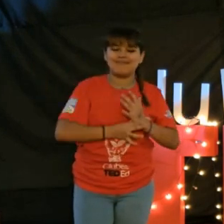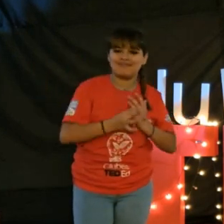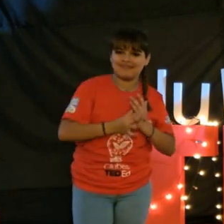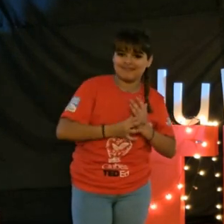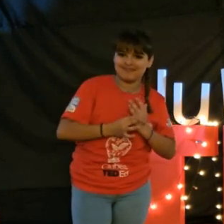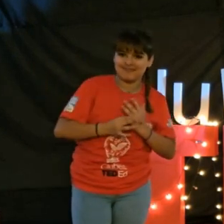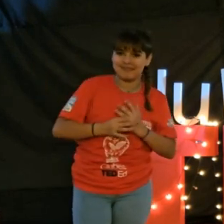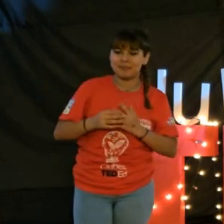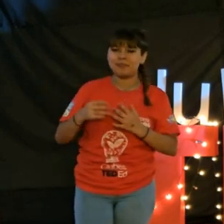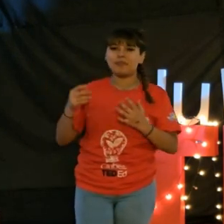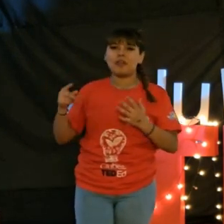Terry.